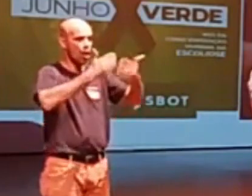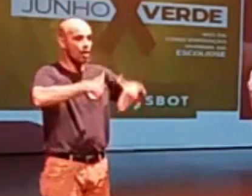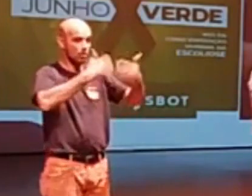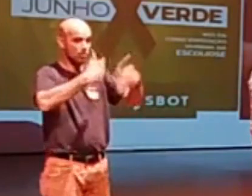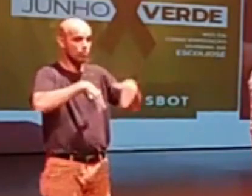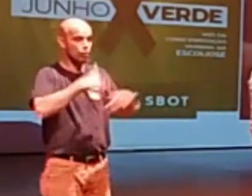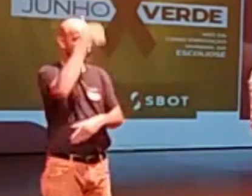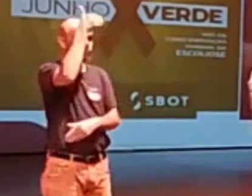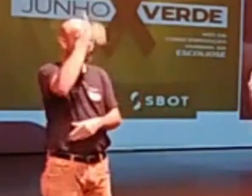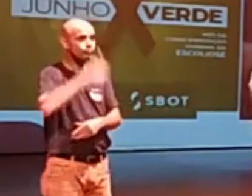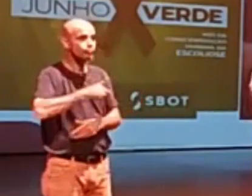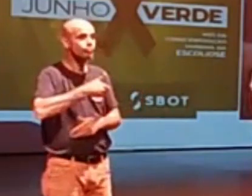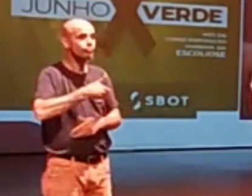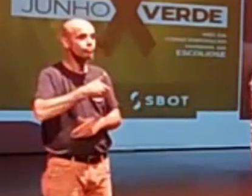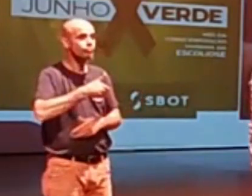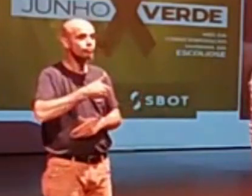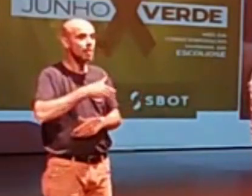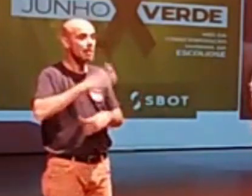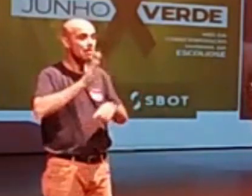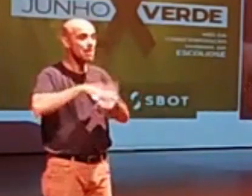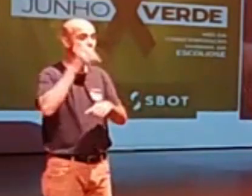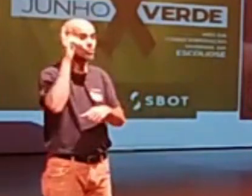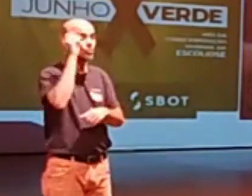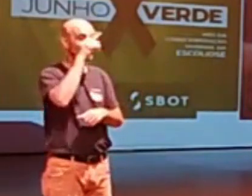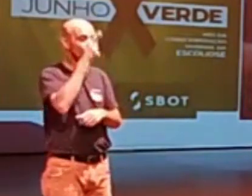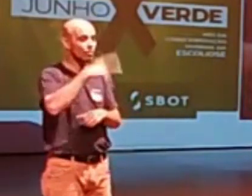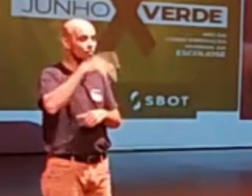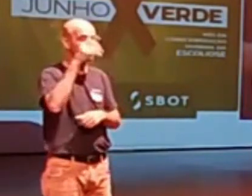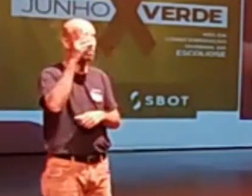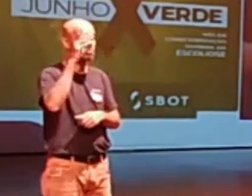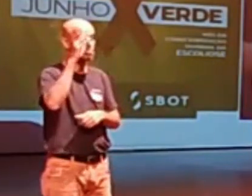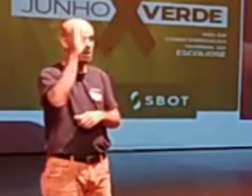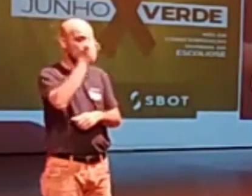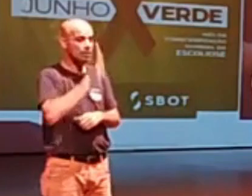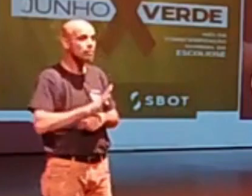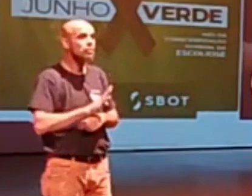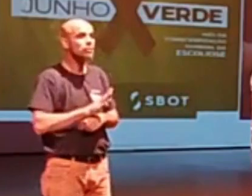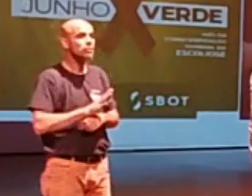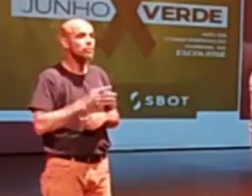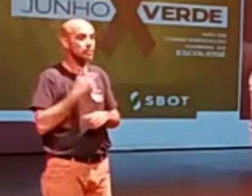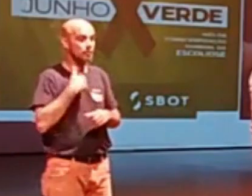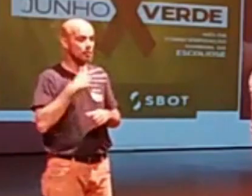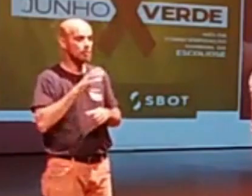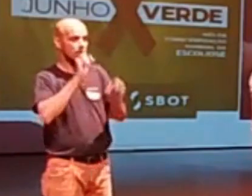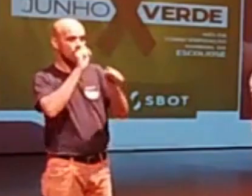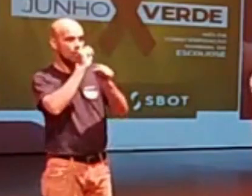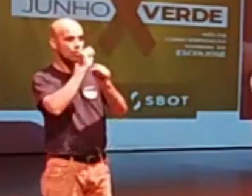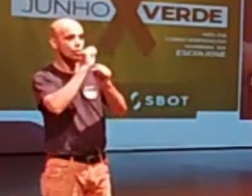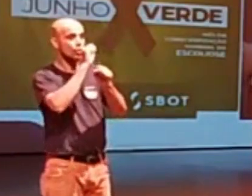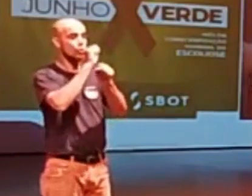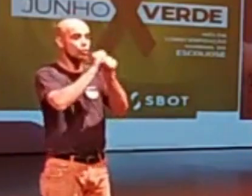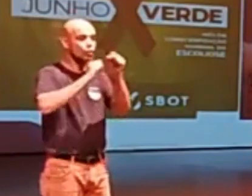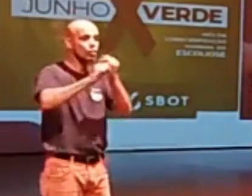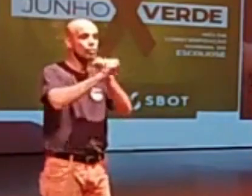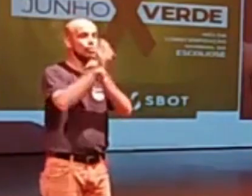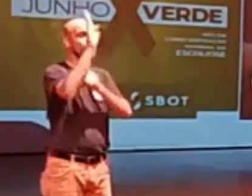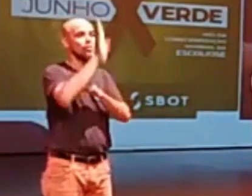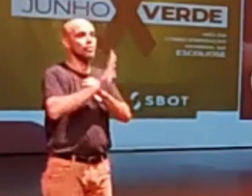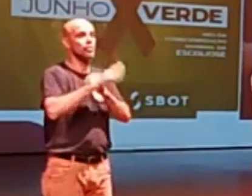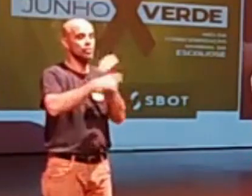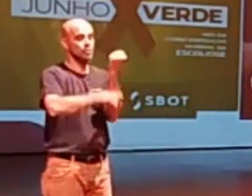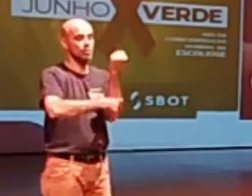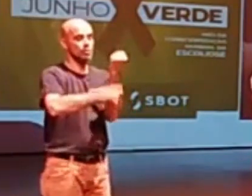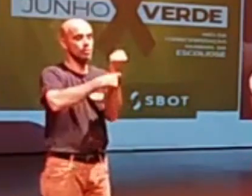que chama SBOT. É a mais difícil do país. E tem também a parte da Sociedade Brasileira de Coluna, que também faz uma